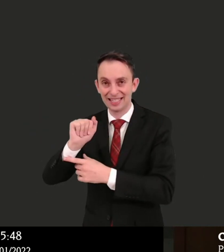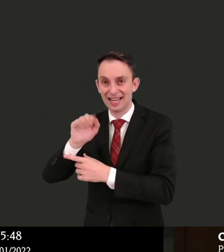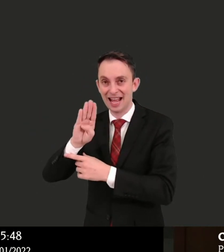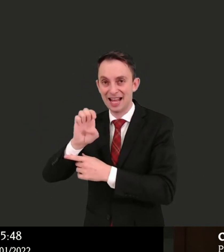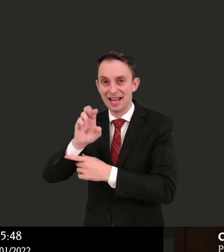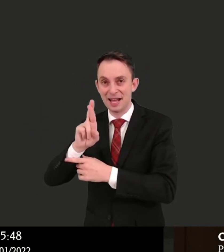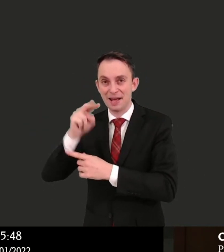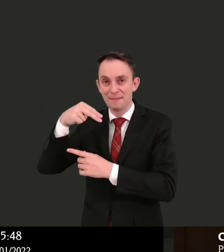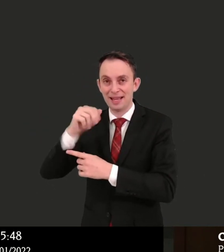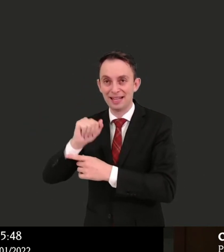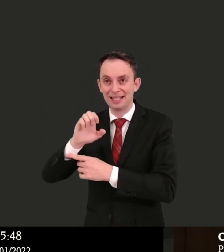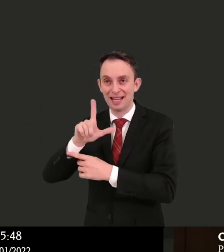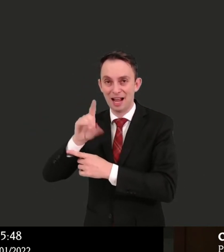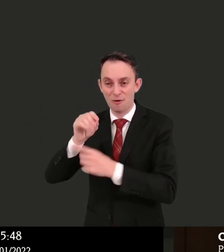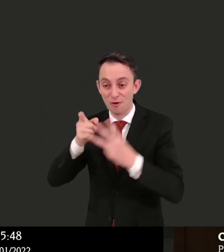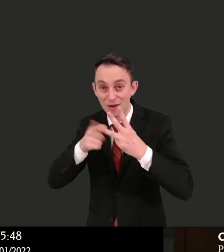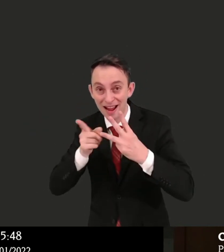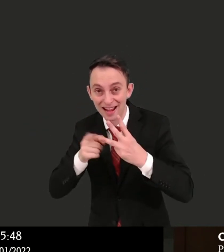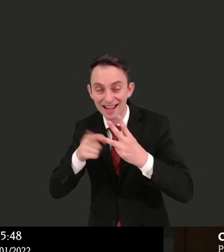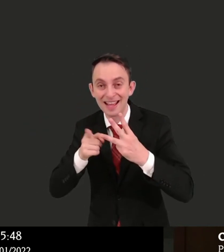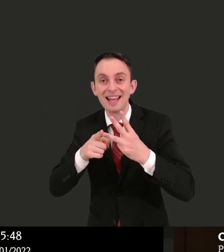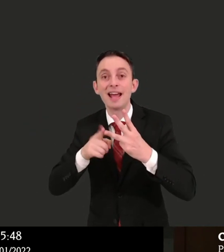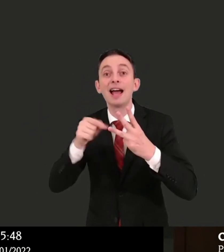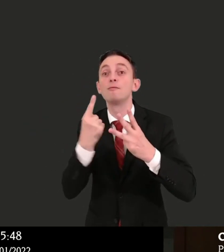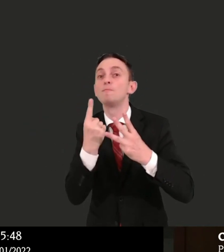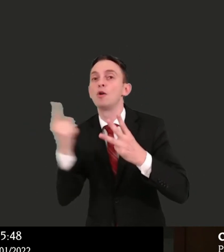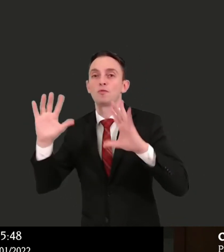ano. Depois daquele momento ali,